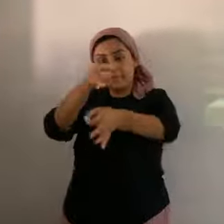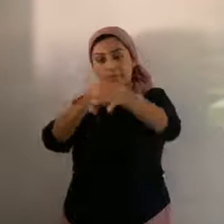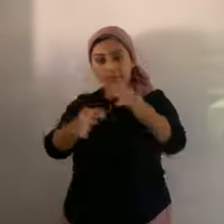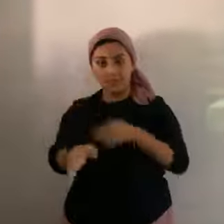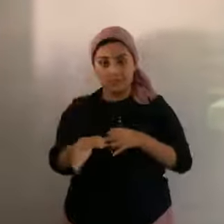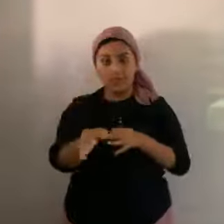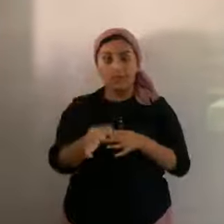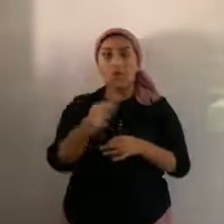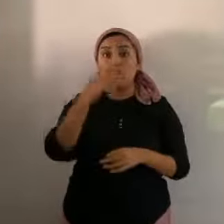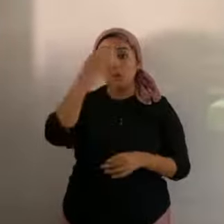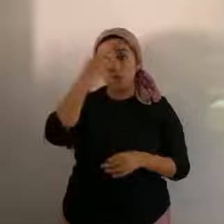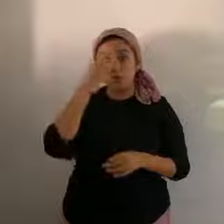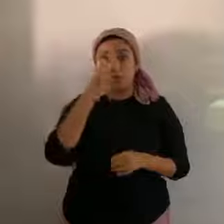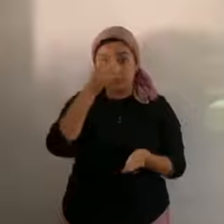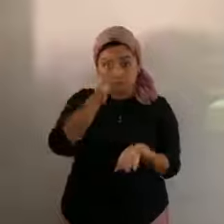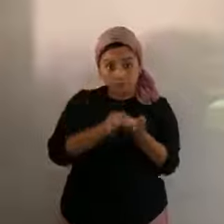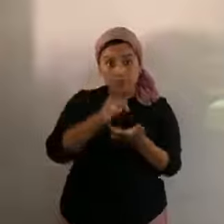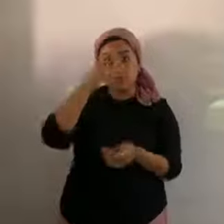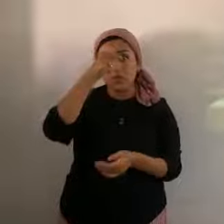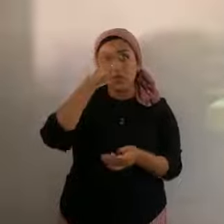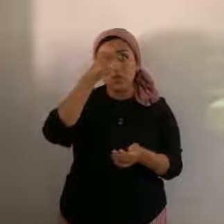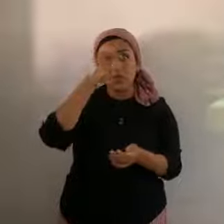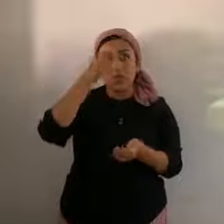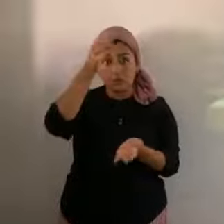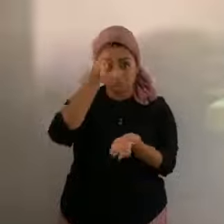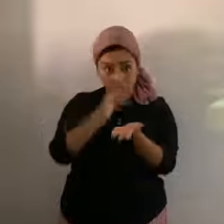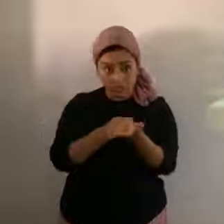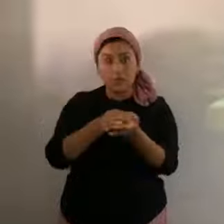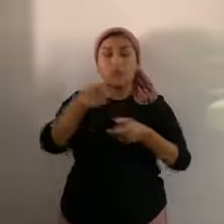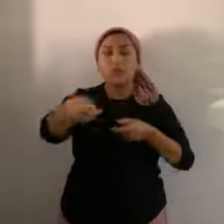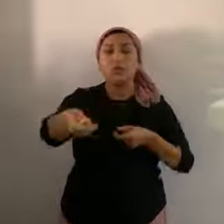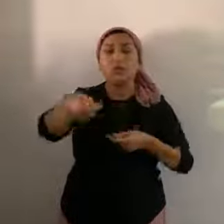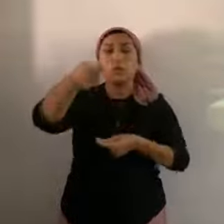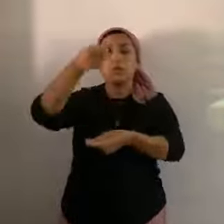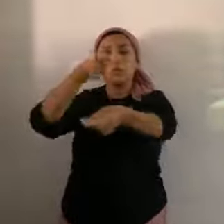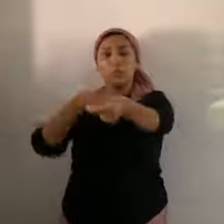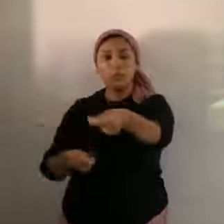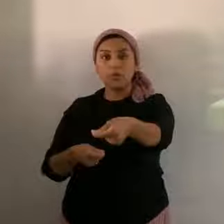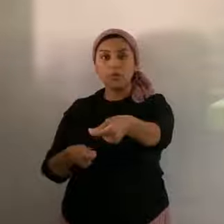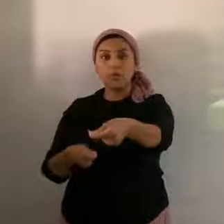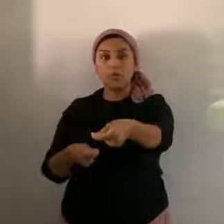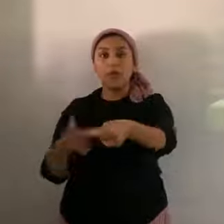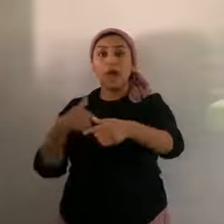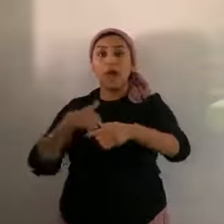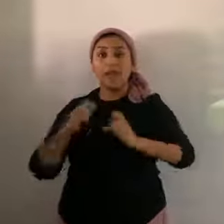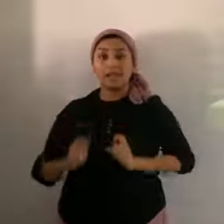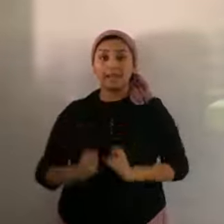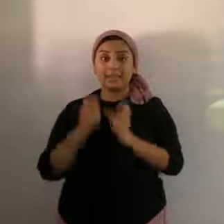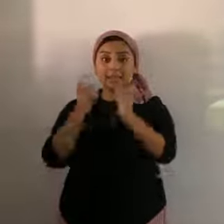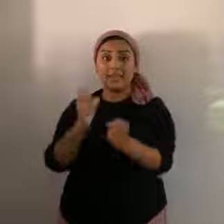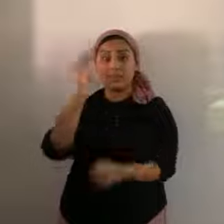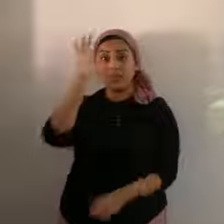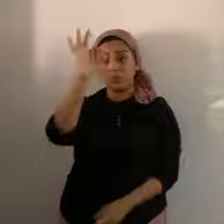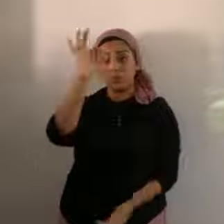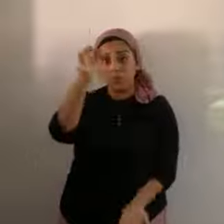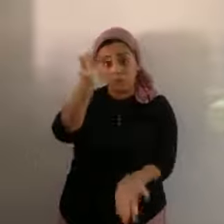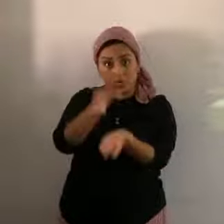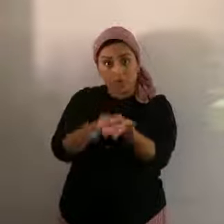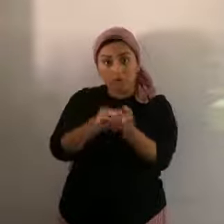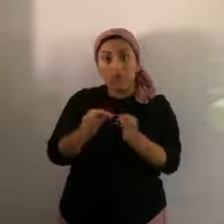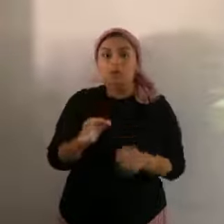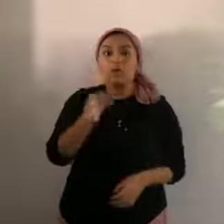tus monedas romanas y griegas. Este tema va a servir para que estés preparado para Pesach. ¡Aleluya! Y entonces te